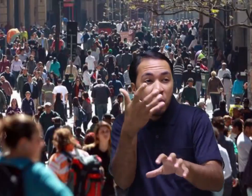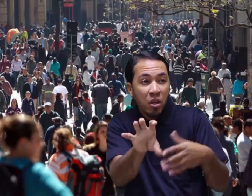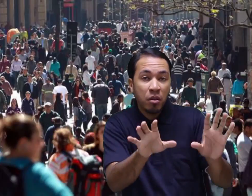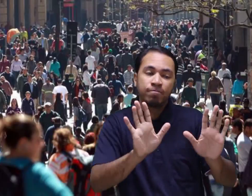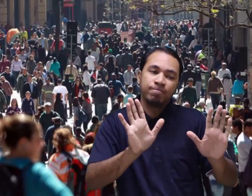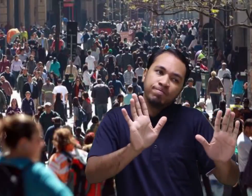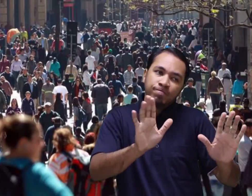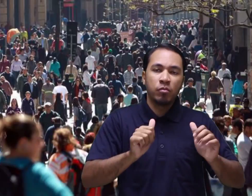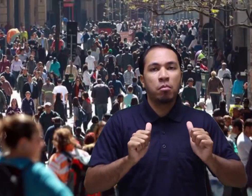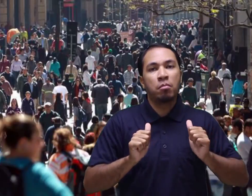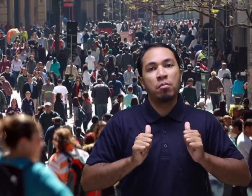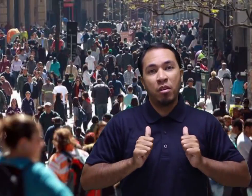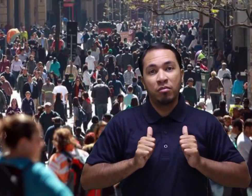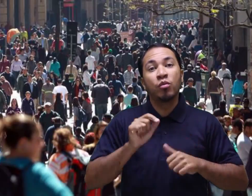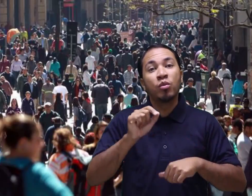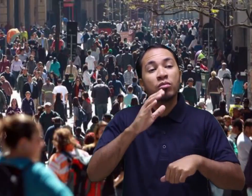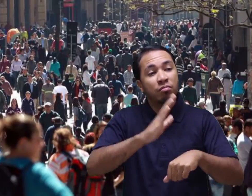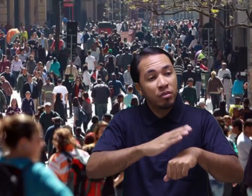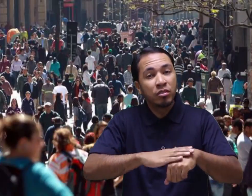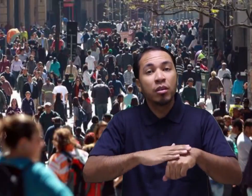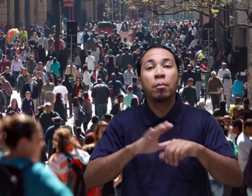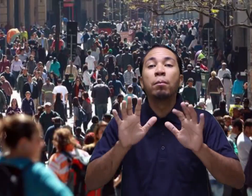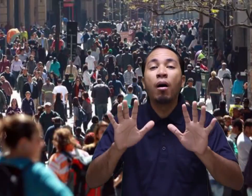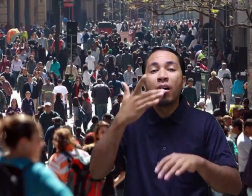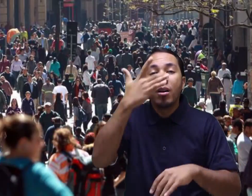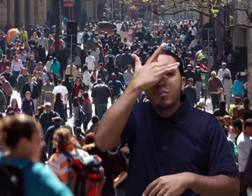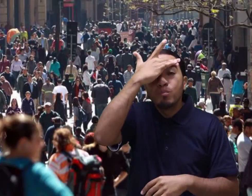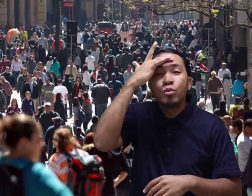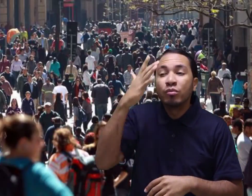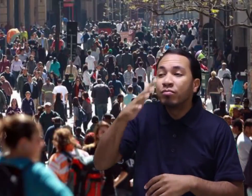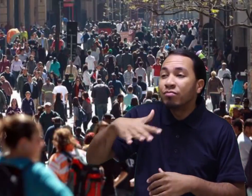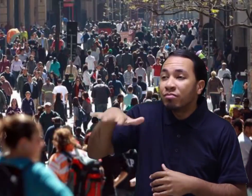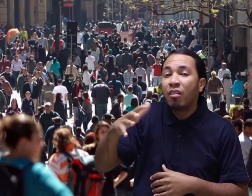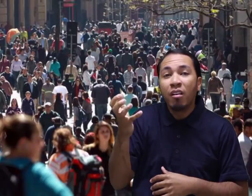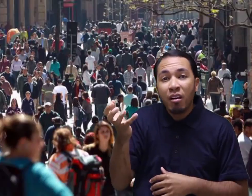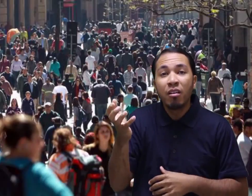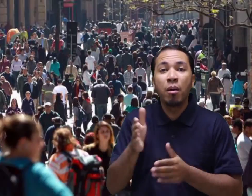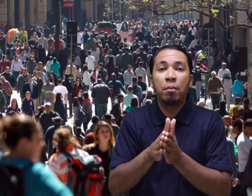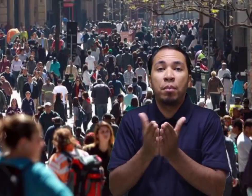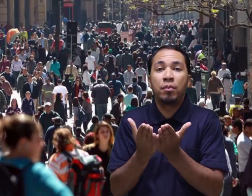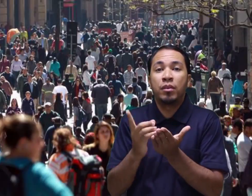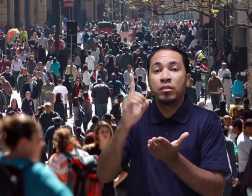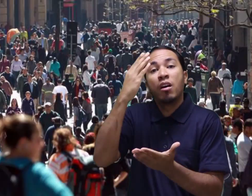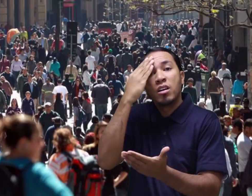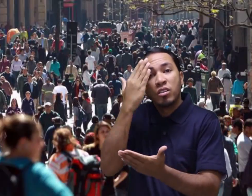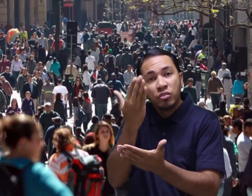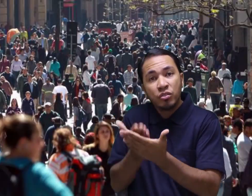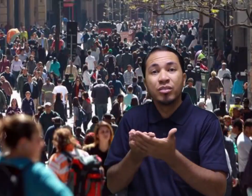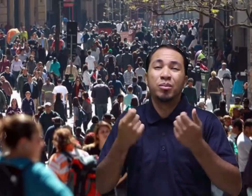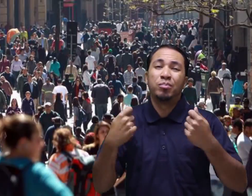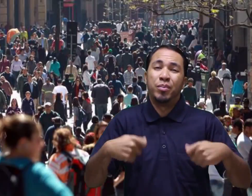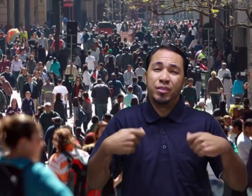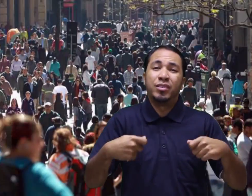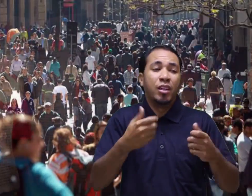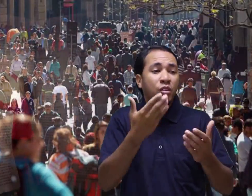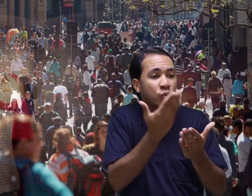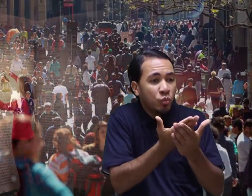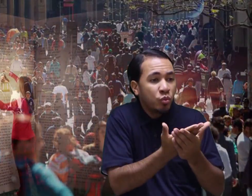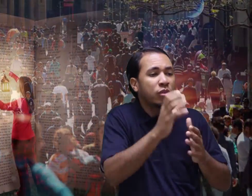cristãs, preferem estar distantes disso. Mas existem muitas pessoas que querem aprender, que sentem a necessidade